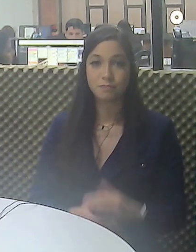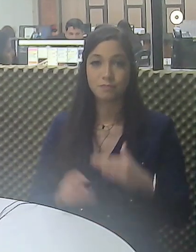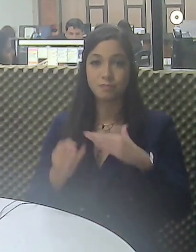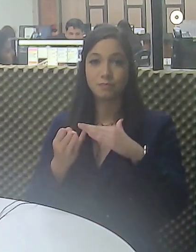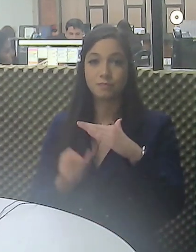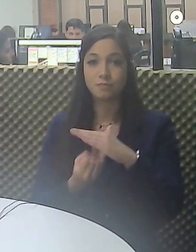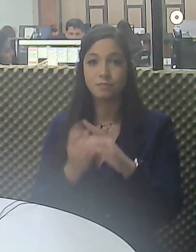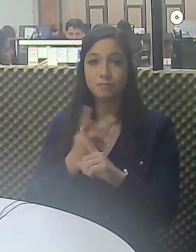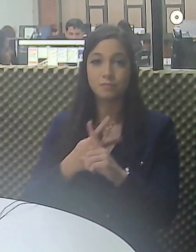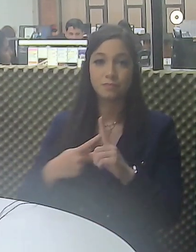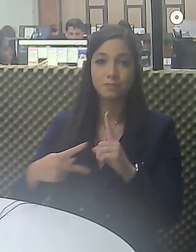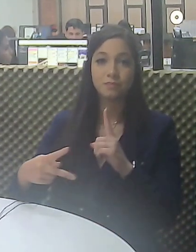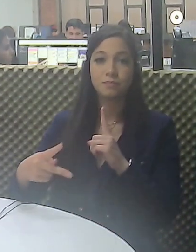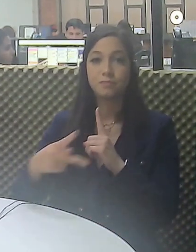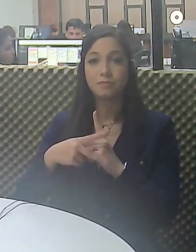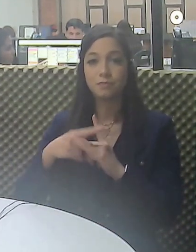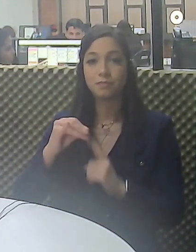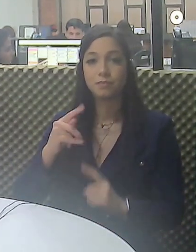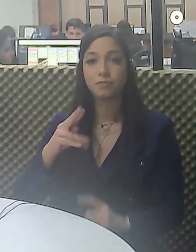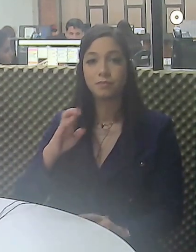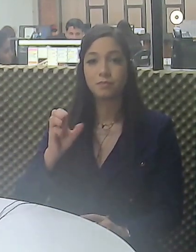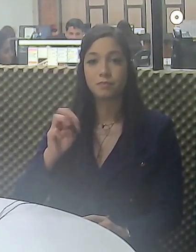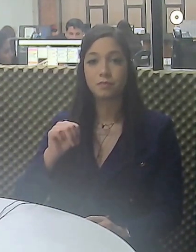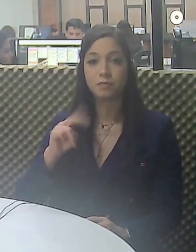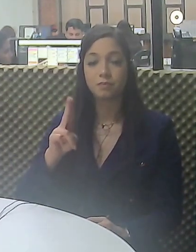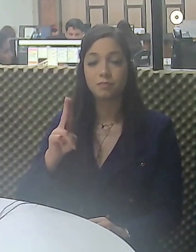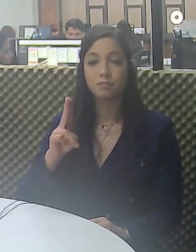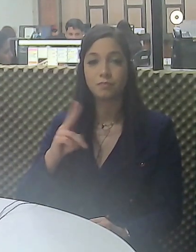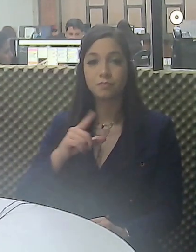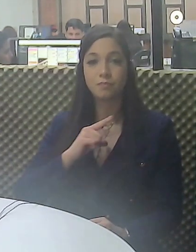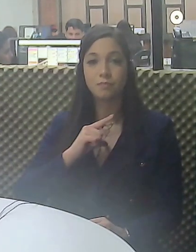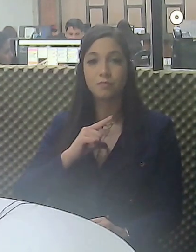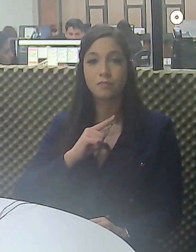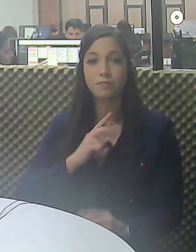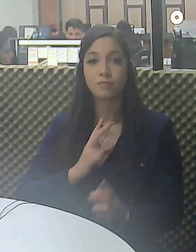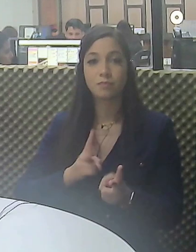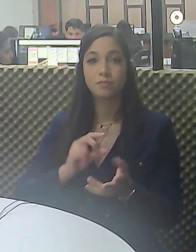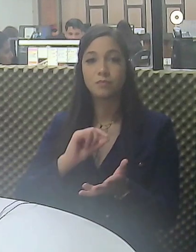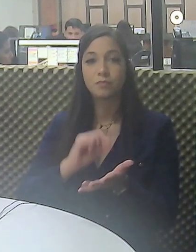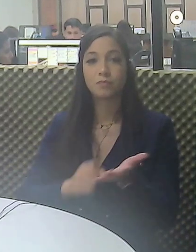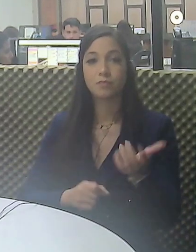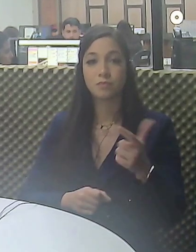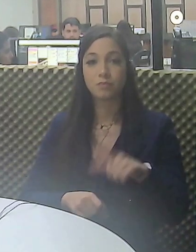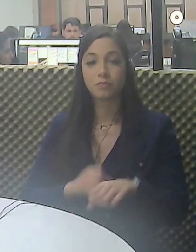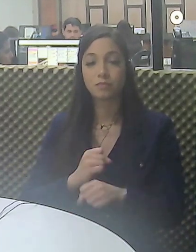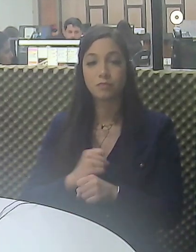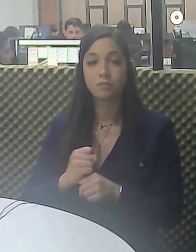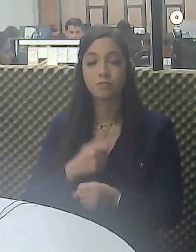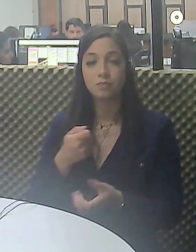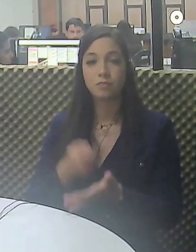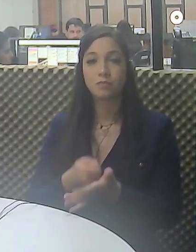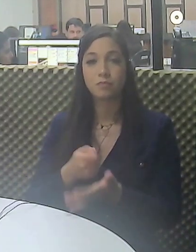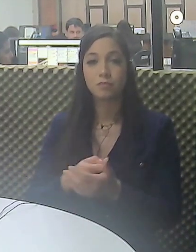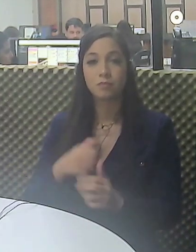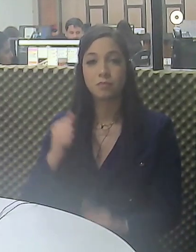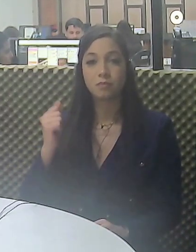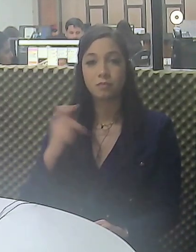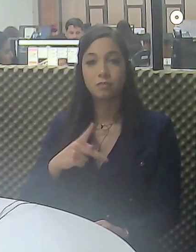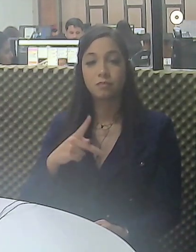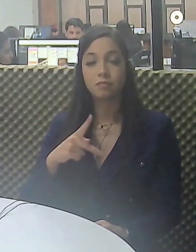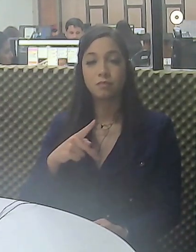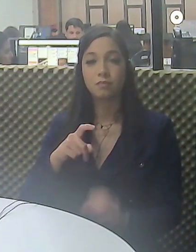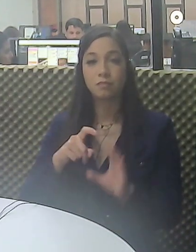de Previdência dos Servidores Públicos do município de Uberlândia, o IPREMO, segue com o recadastramento anual obrigatório de aposentados